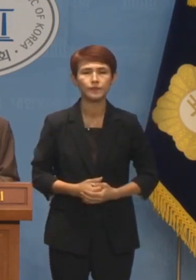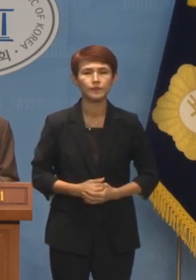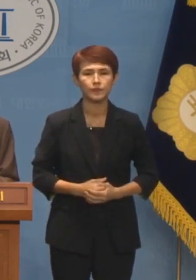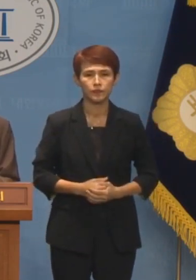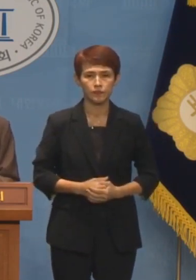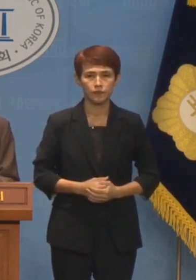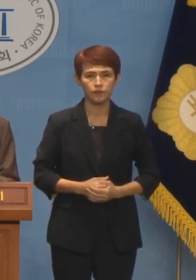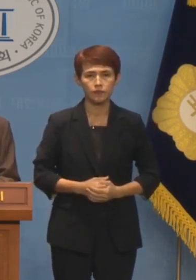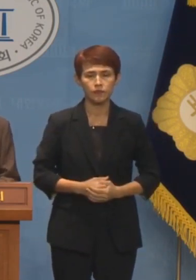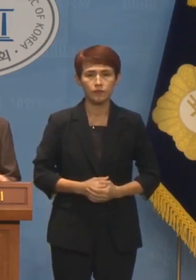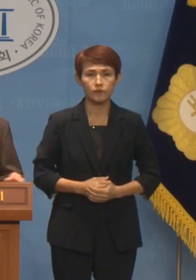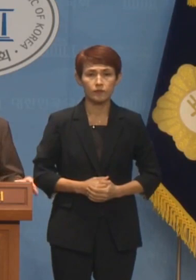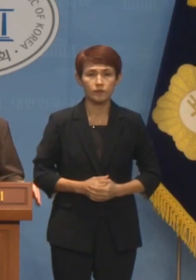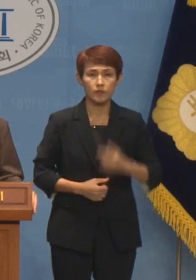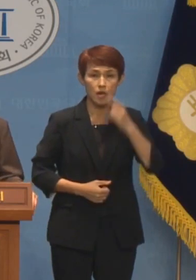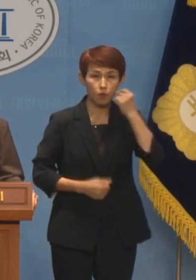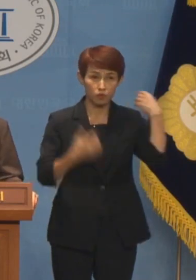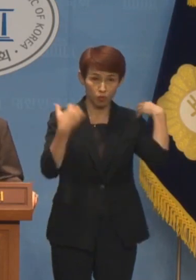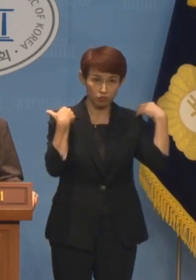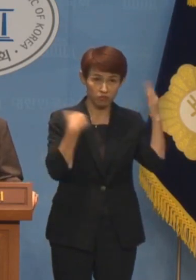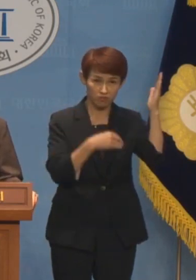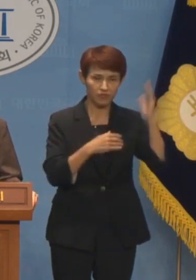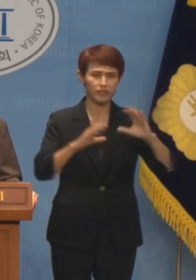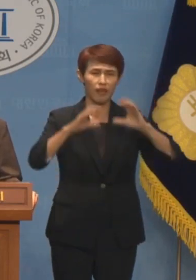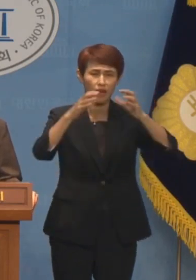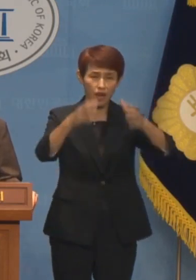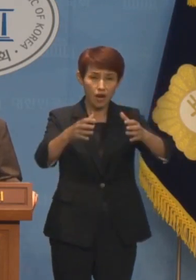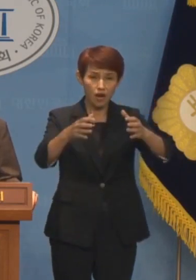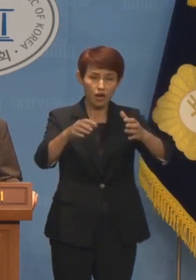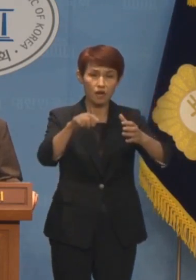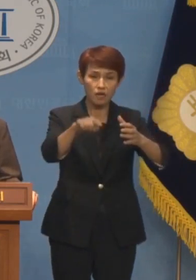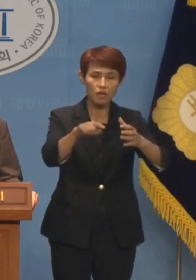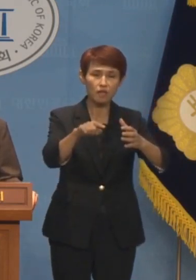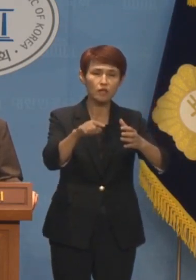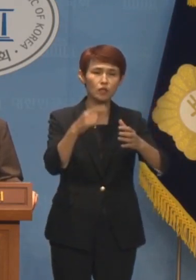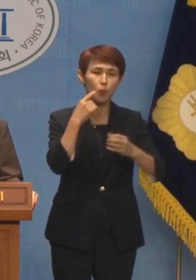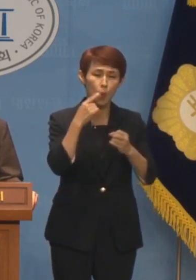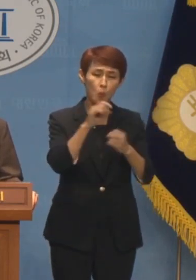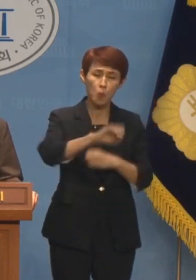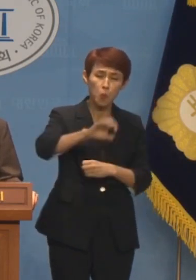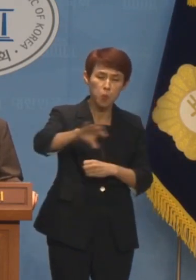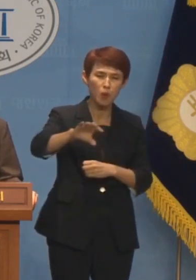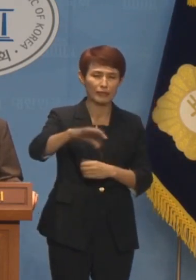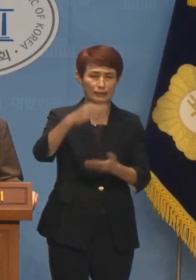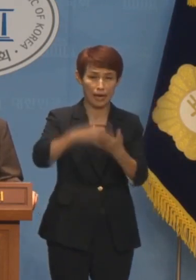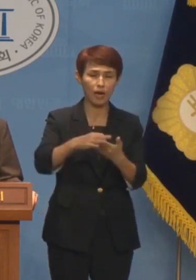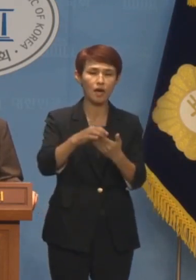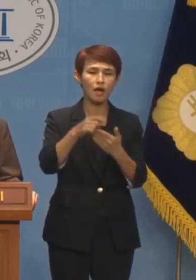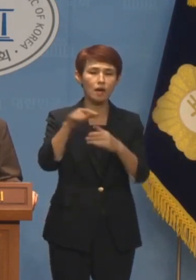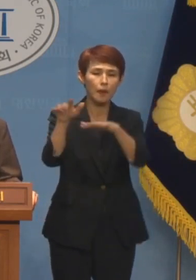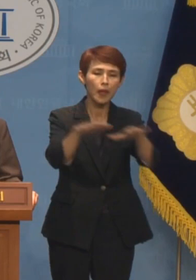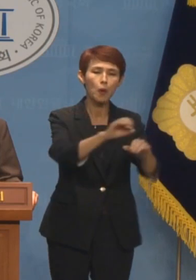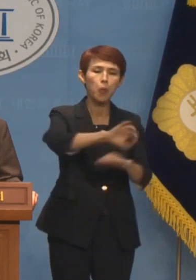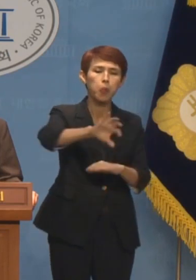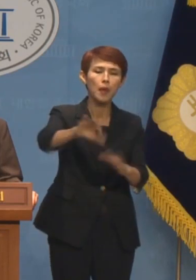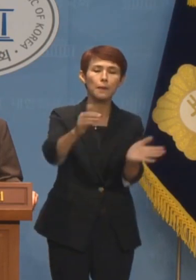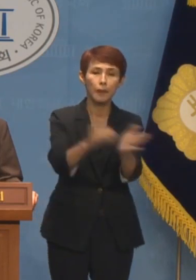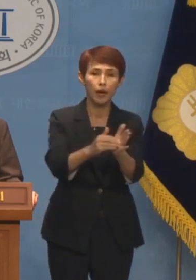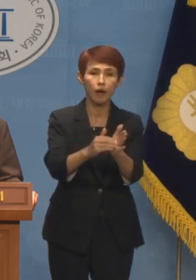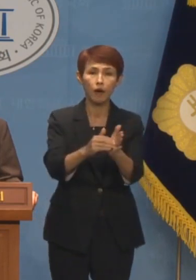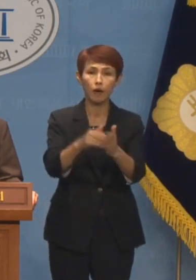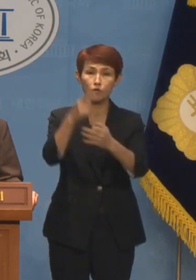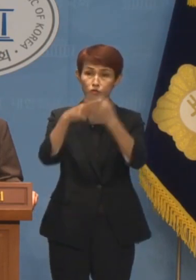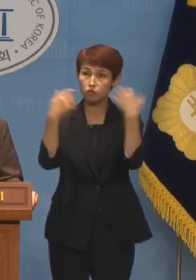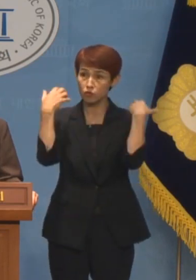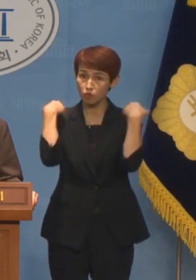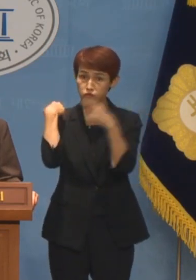읽겠습니다. 일본 정부는 전 세계 인류에 대해 비용이 싸다는 이유로 범죄를 저질렀고, 윤석열 정부는